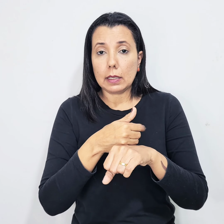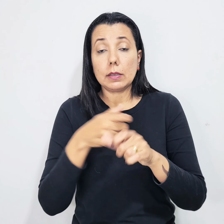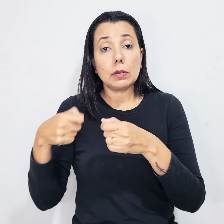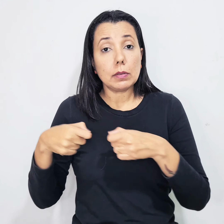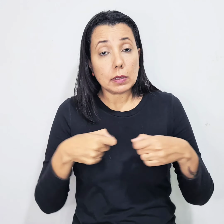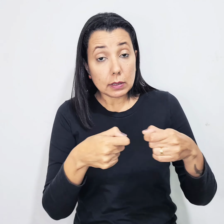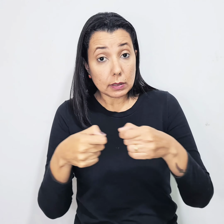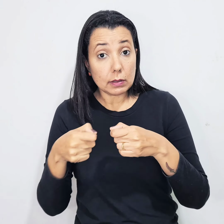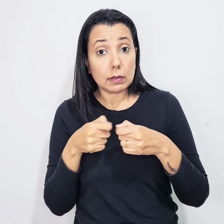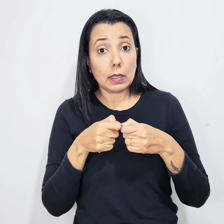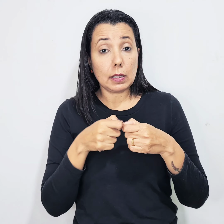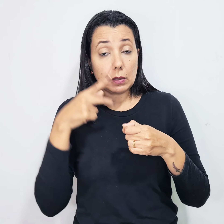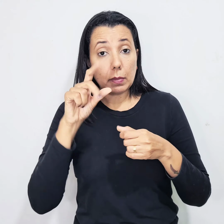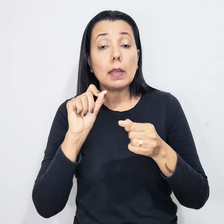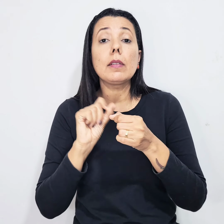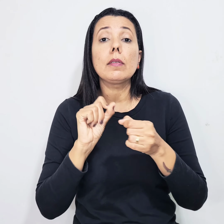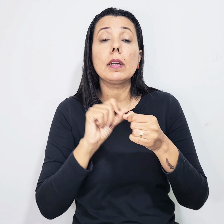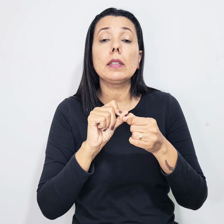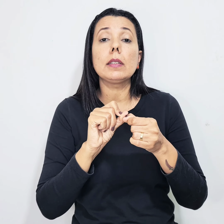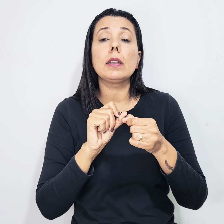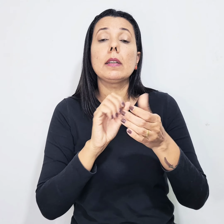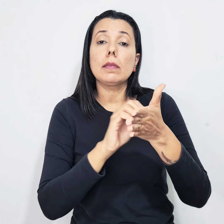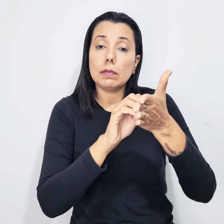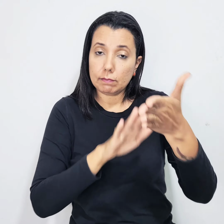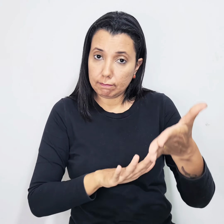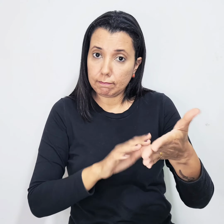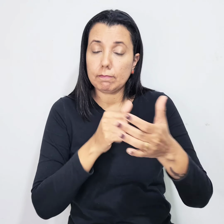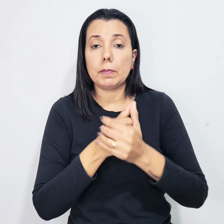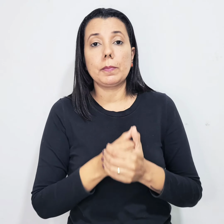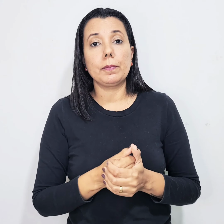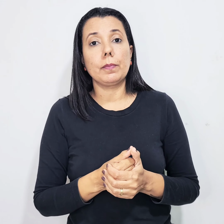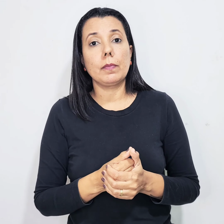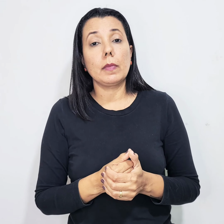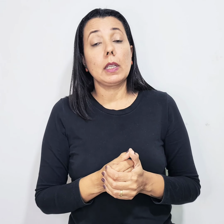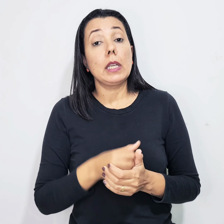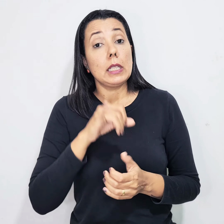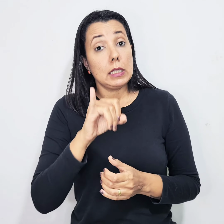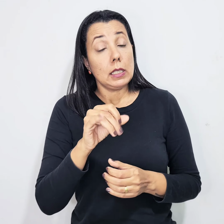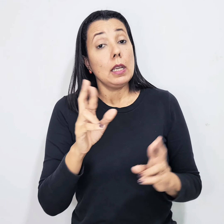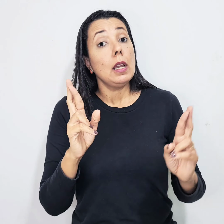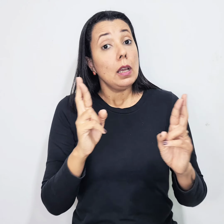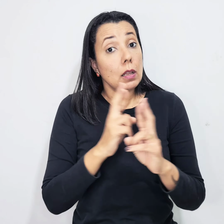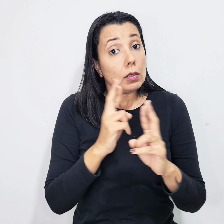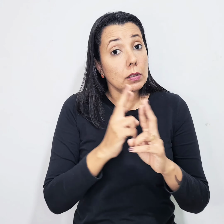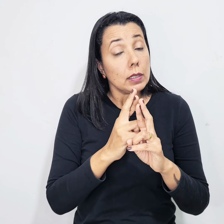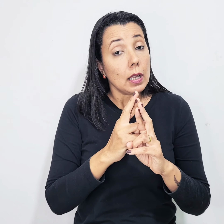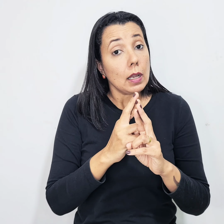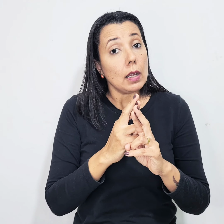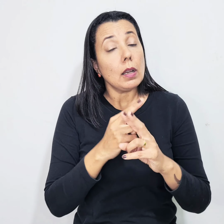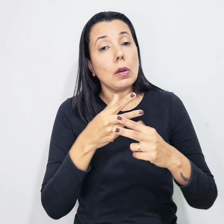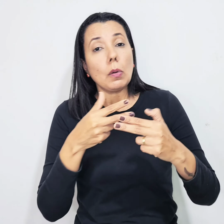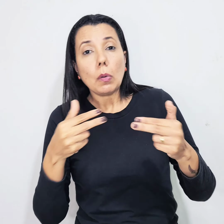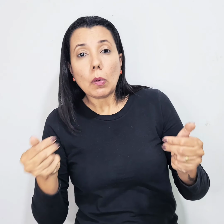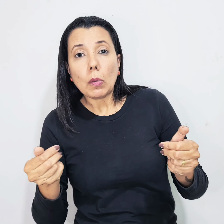necessários para a realização dessas atividades. Se isso envolver equipamentos e assistência